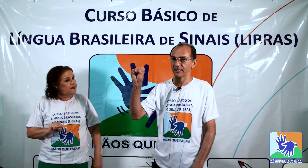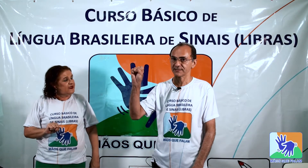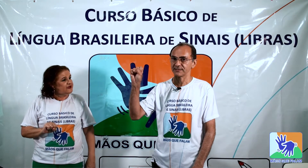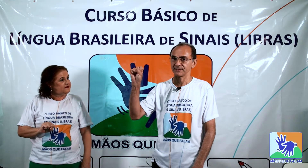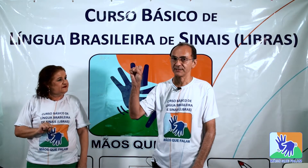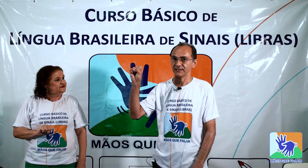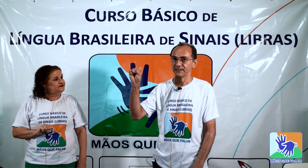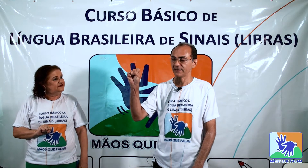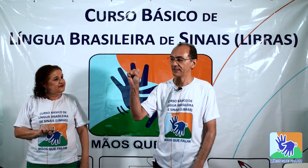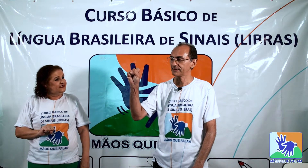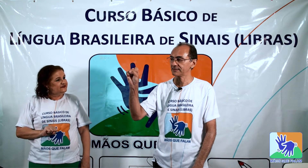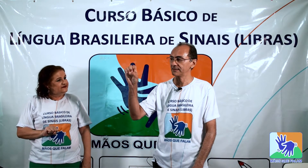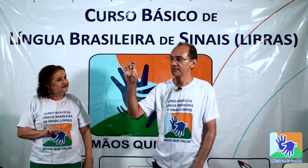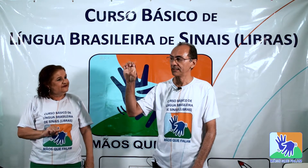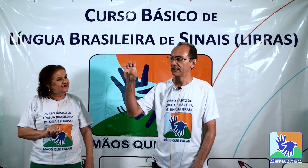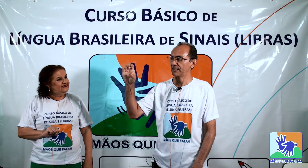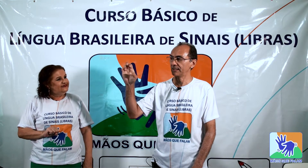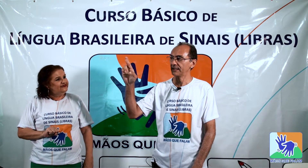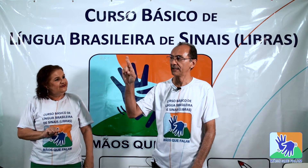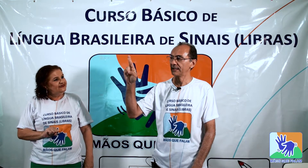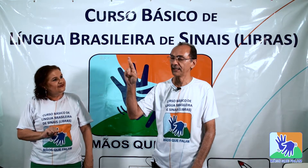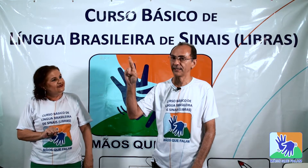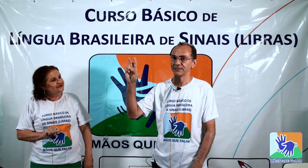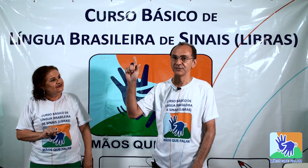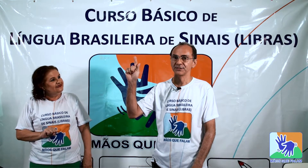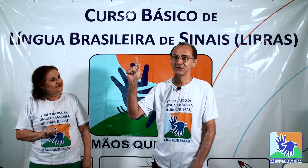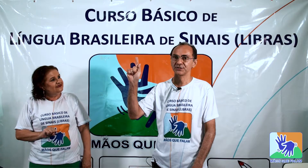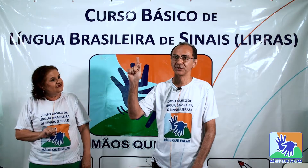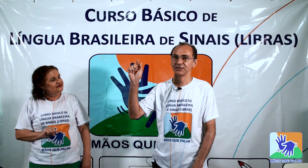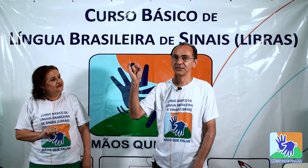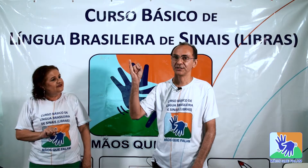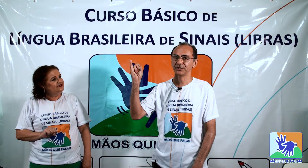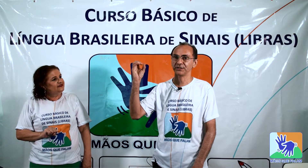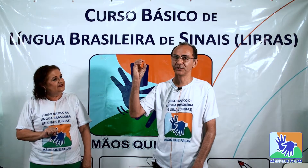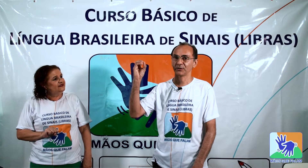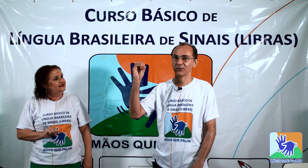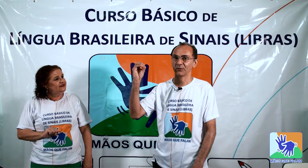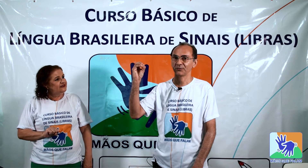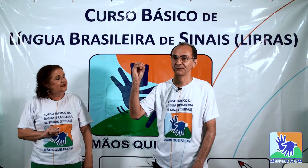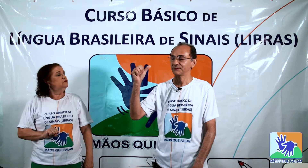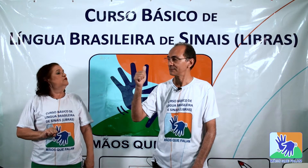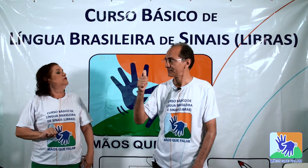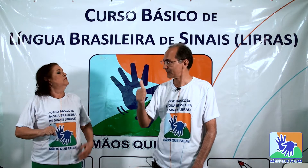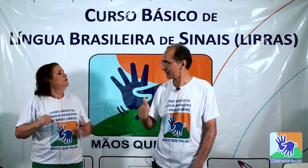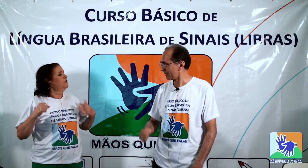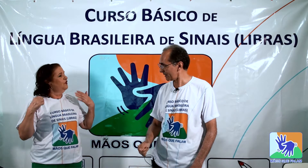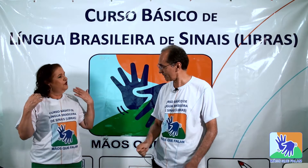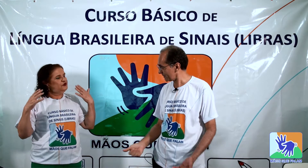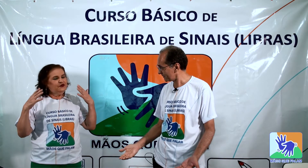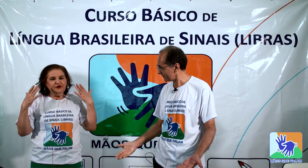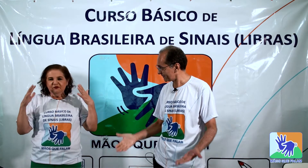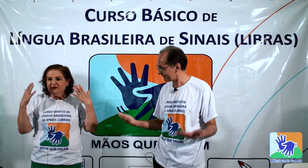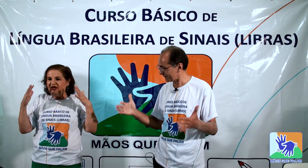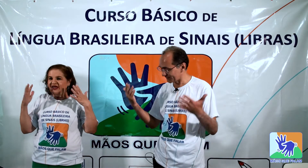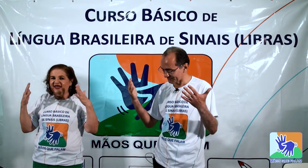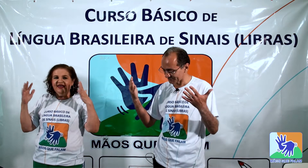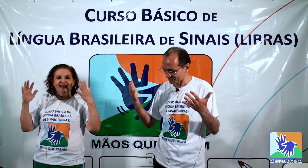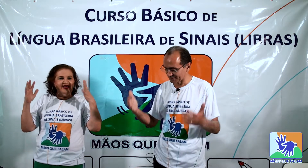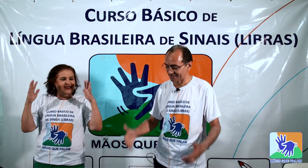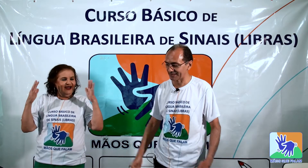assim. S, E, R, G, I, O. Muito bem. Né,